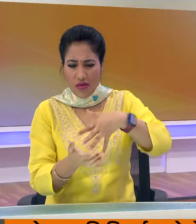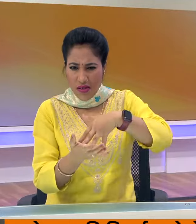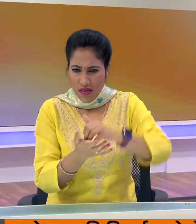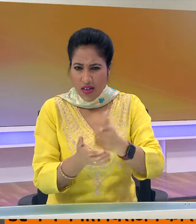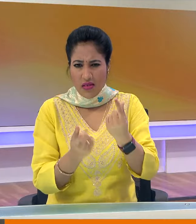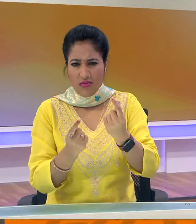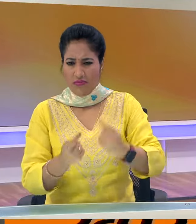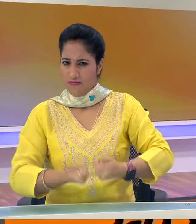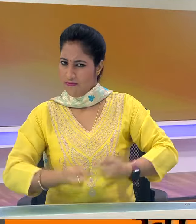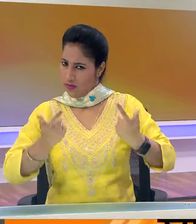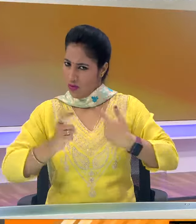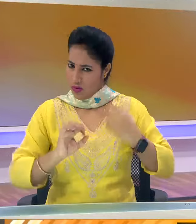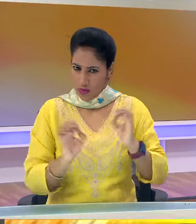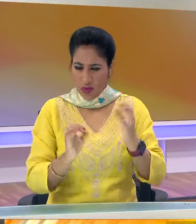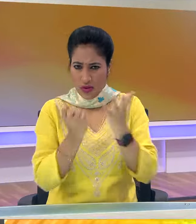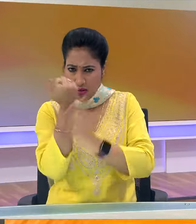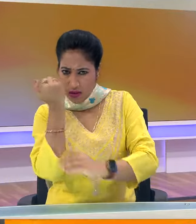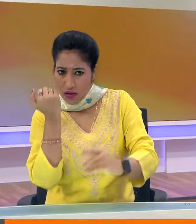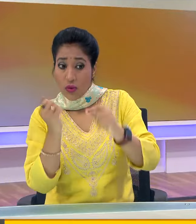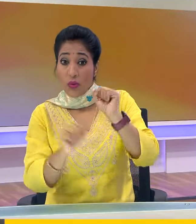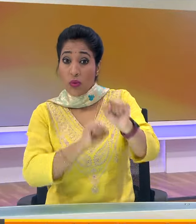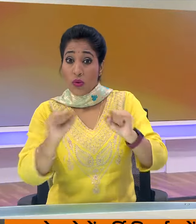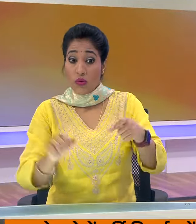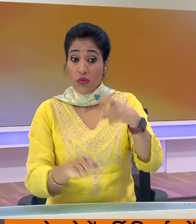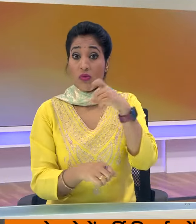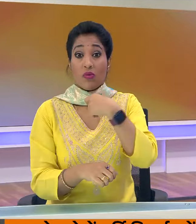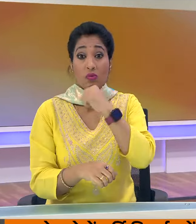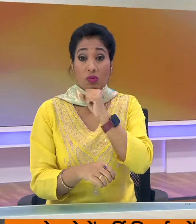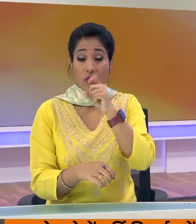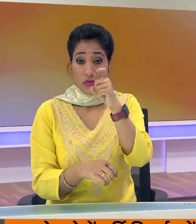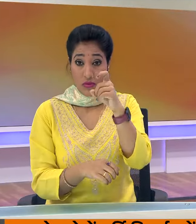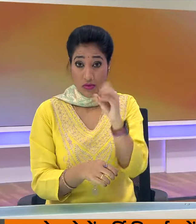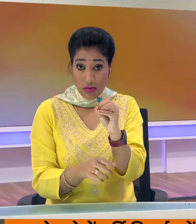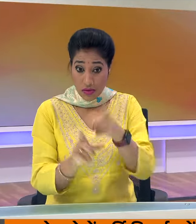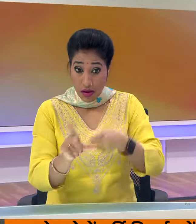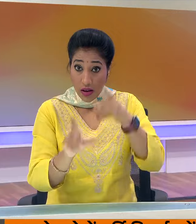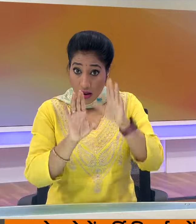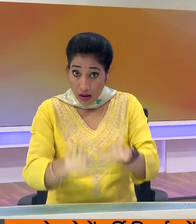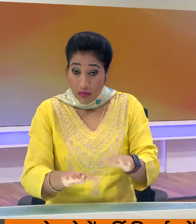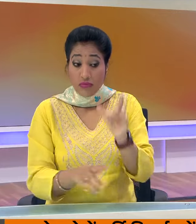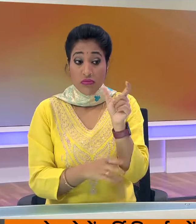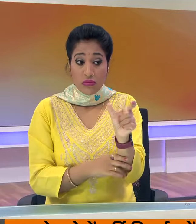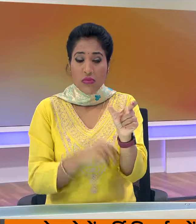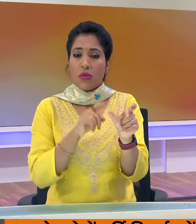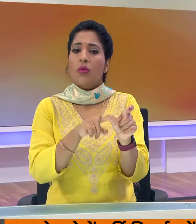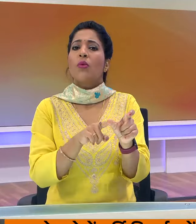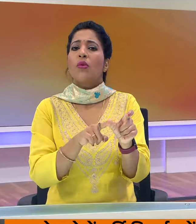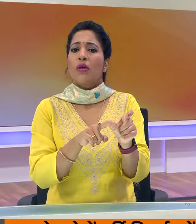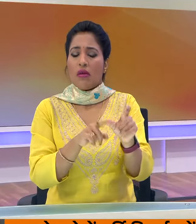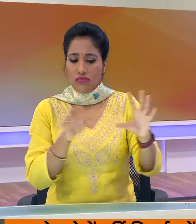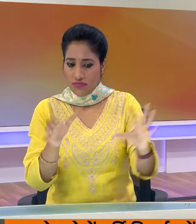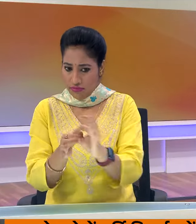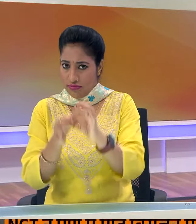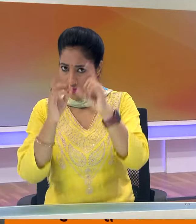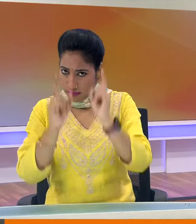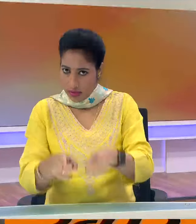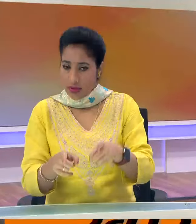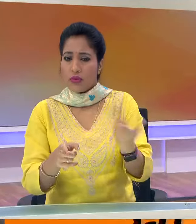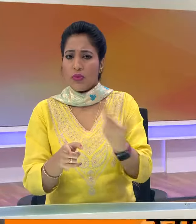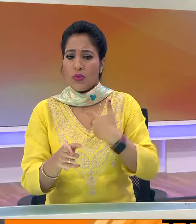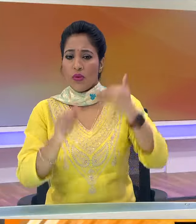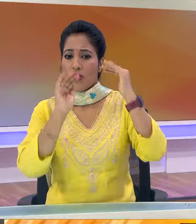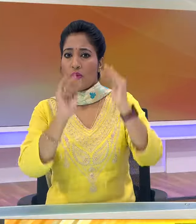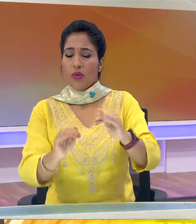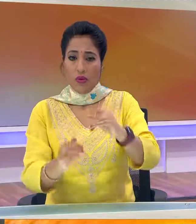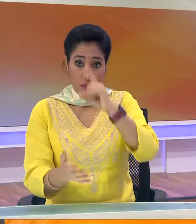तरह किसी प्रकार का क्यों न हो, यदि वो 70 वर्ष से ऊपर का है तो उसको आयुष्मान कार्ड में जोड़ा जाए, यह